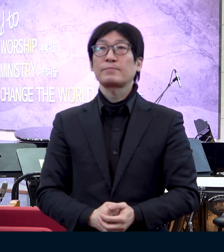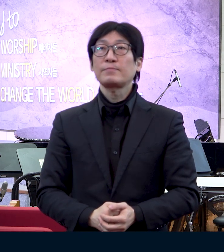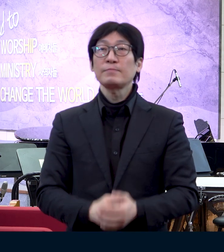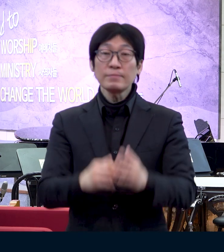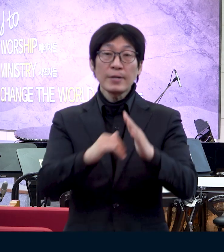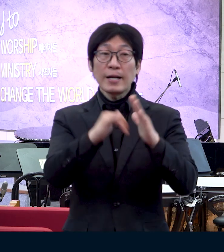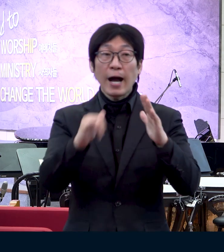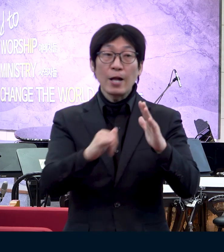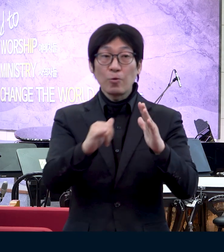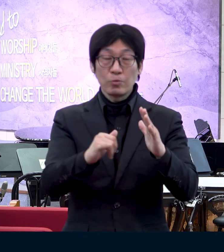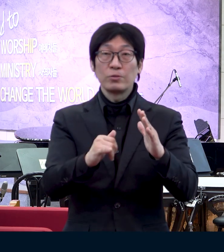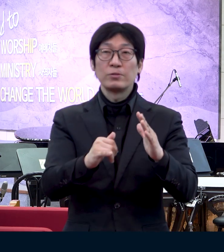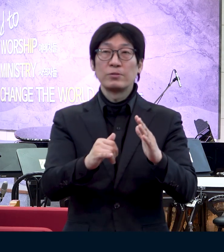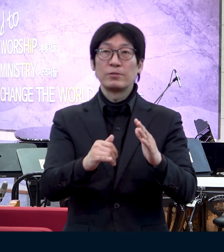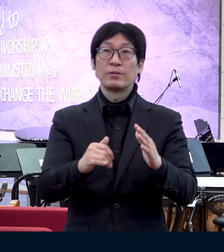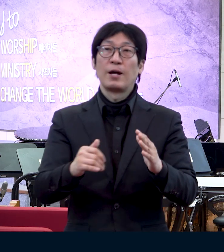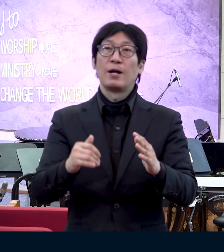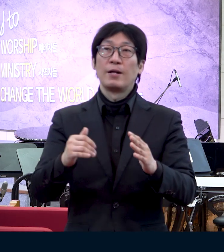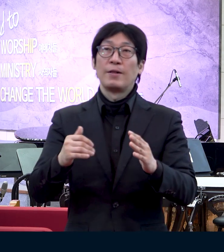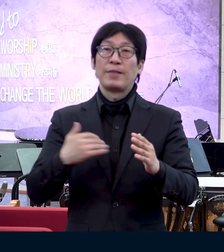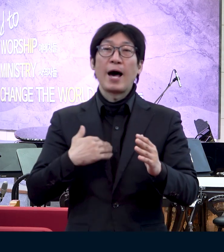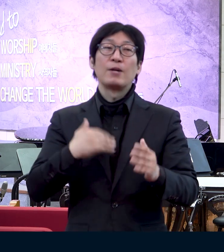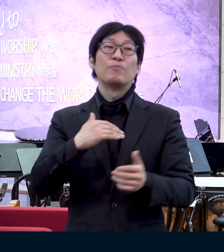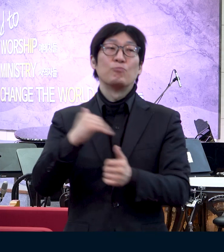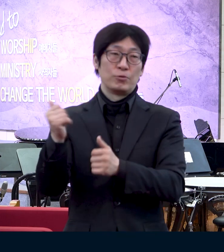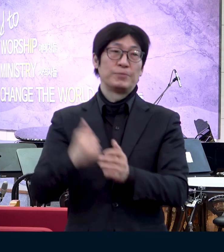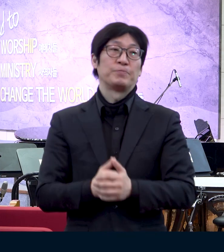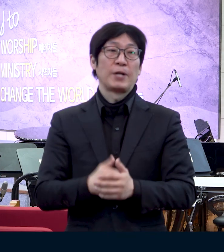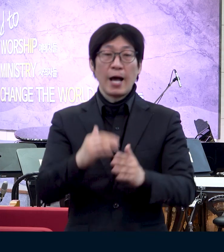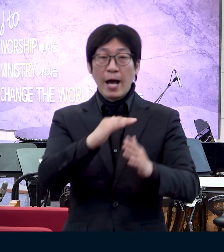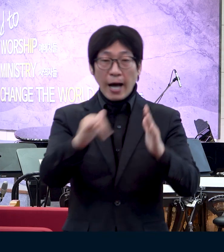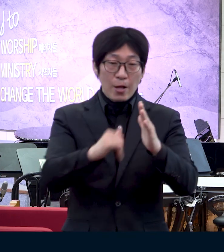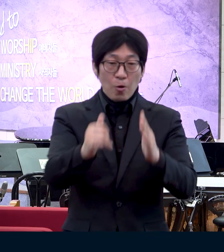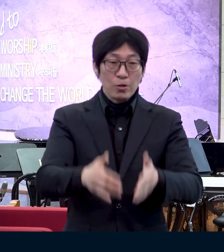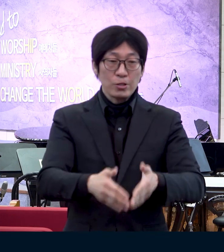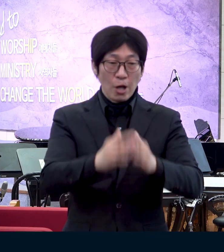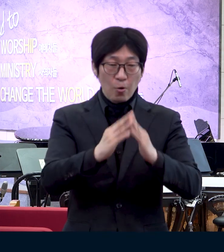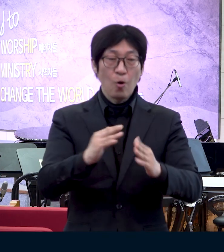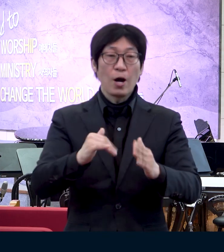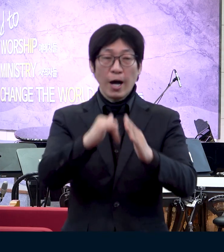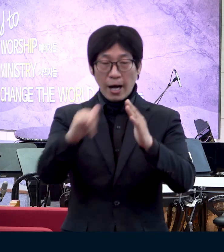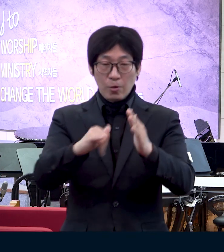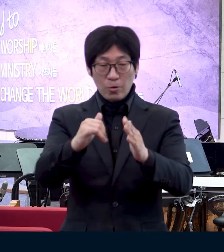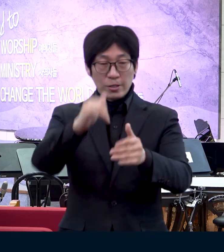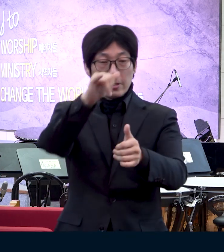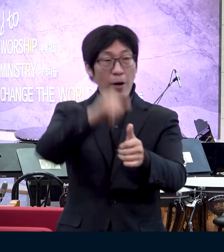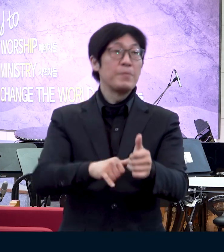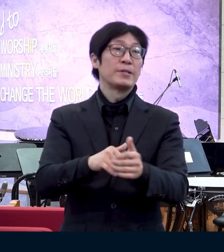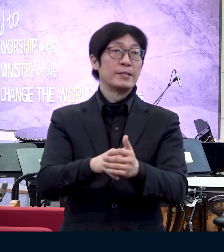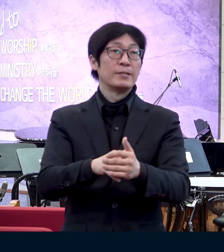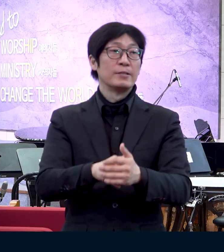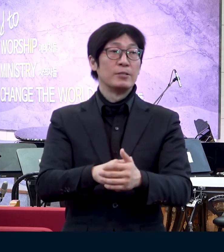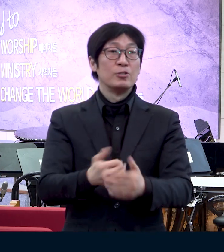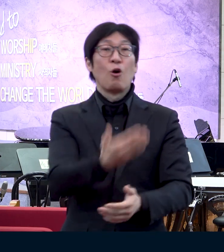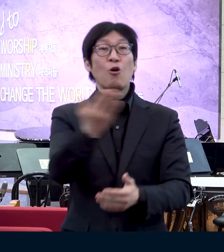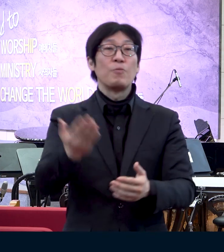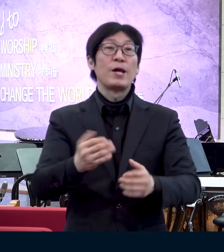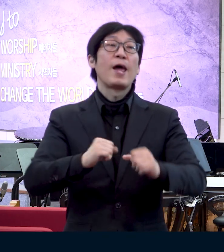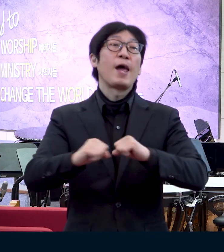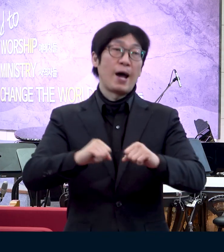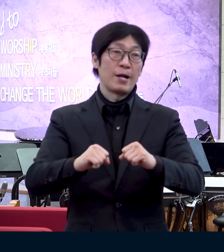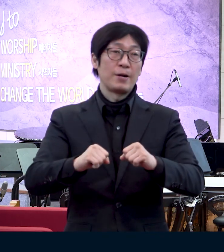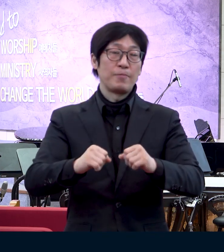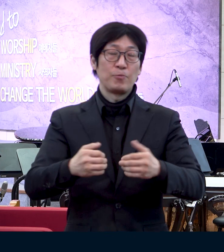예, 가족은 우리의 부르심입니다. 가족을 이루고 가족을 세우고 가족을 섬기는 것, 이것은 우리가 해야